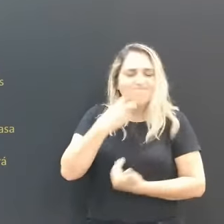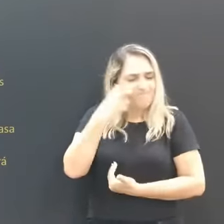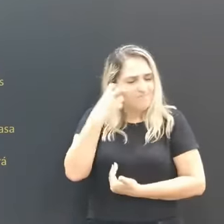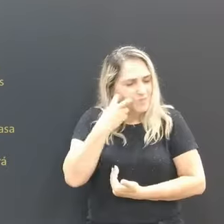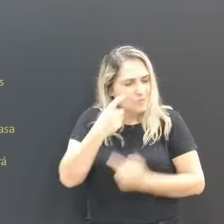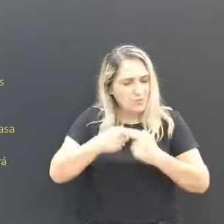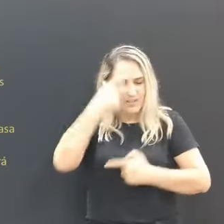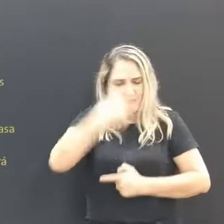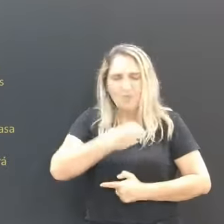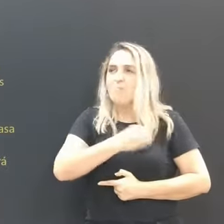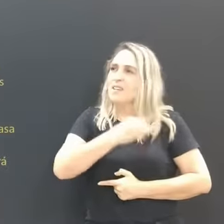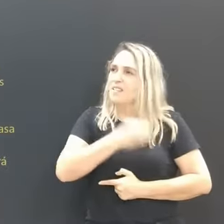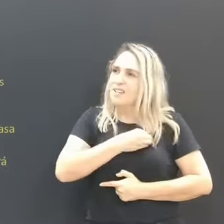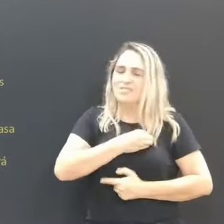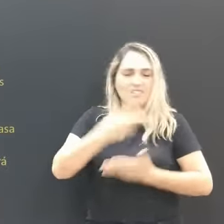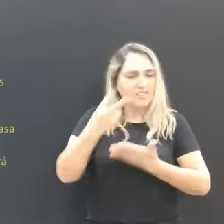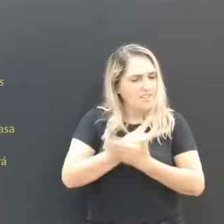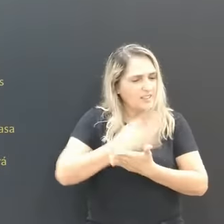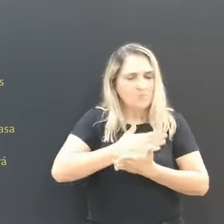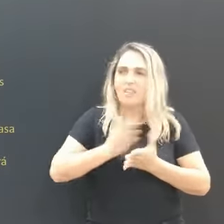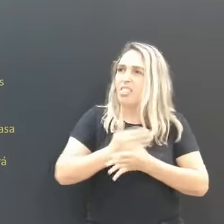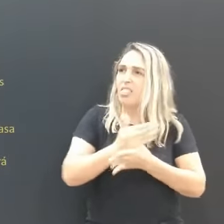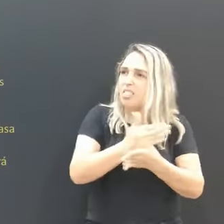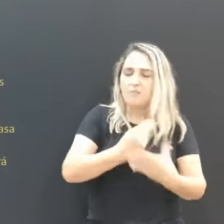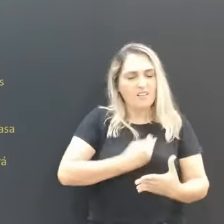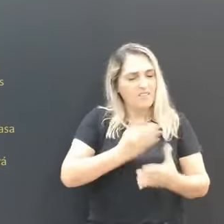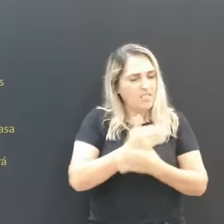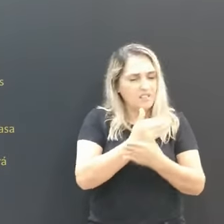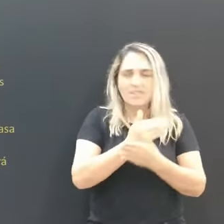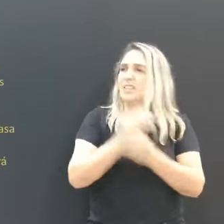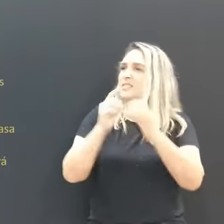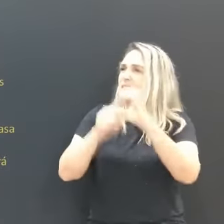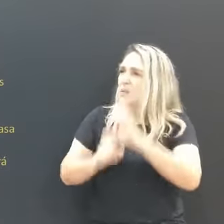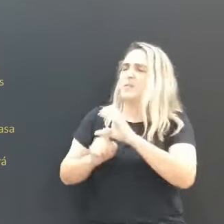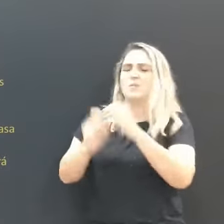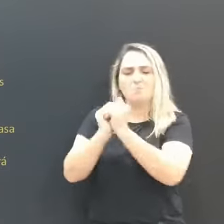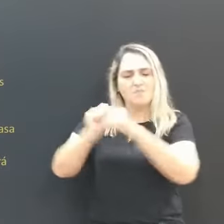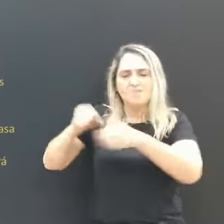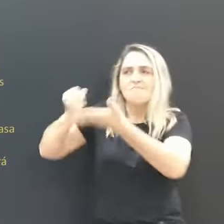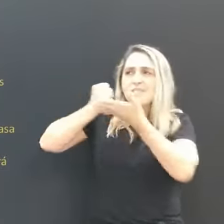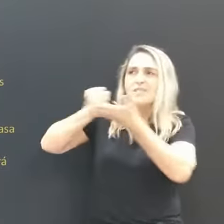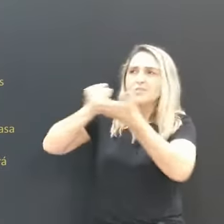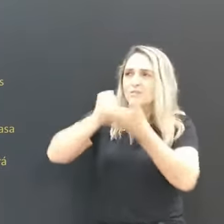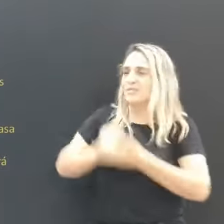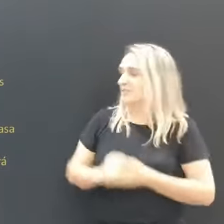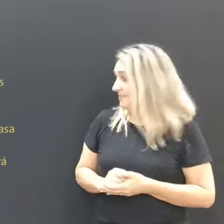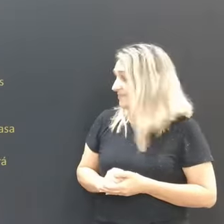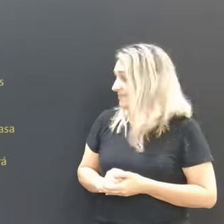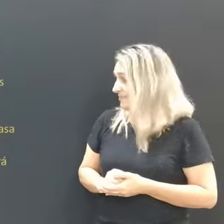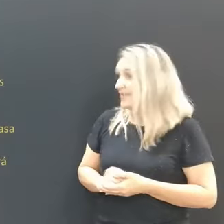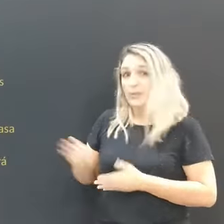pecador, eu preciso de ti. Digo que o publicano voltou para